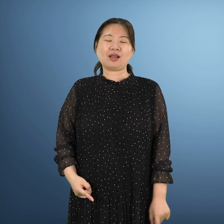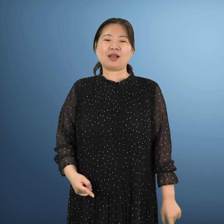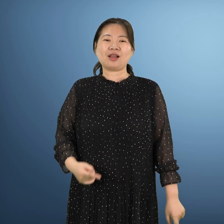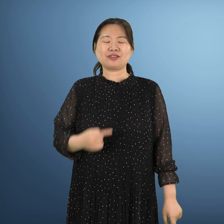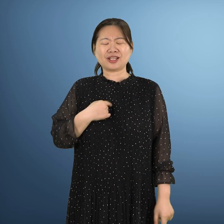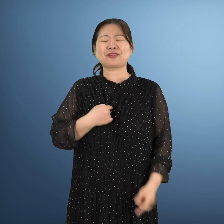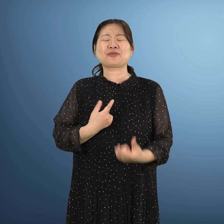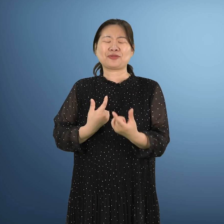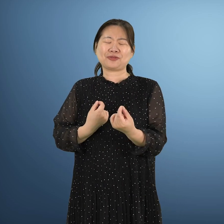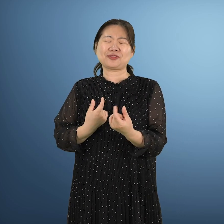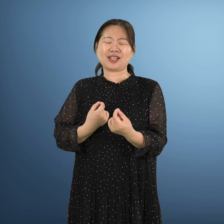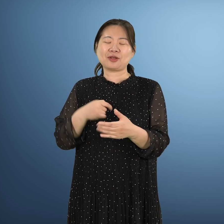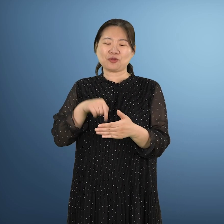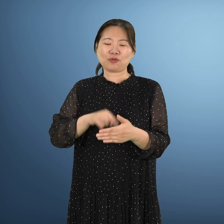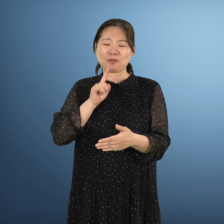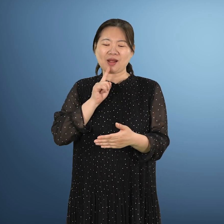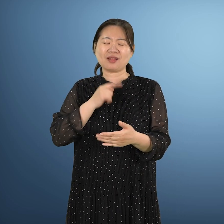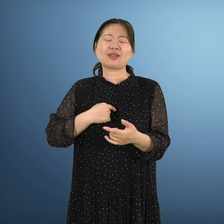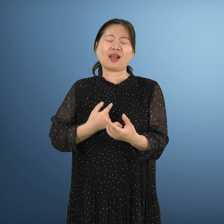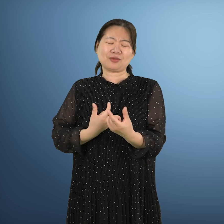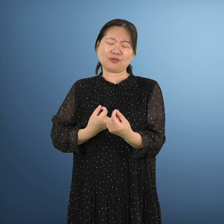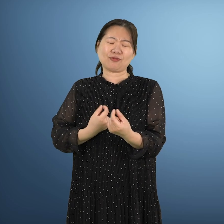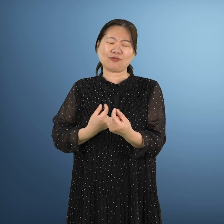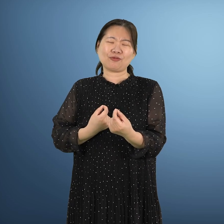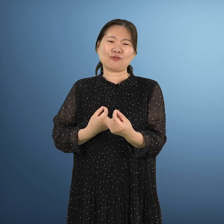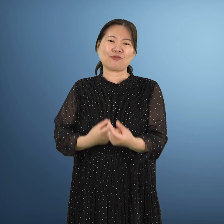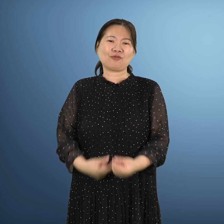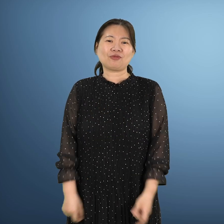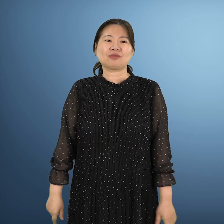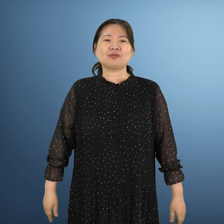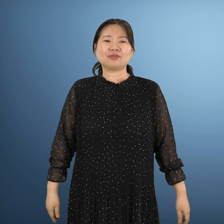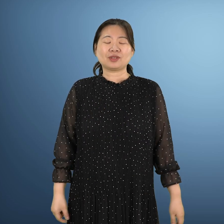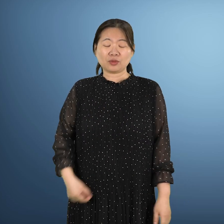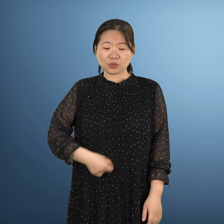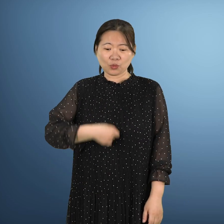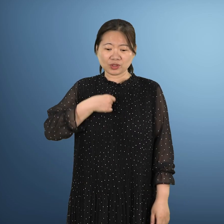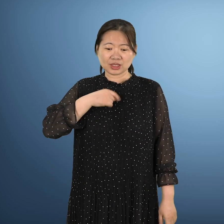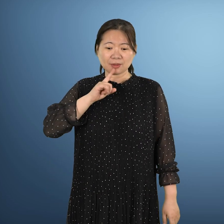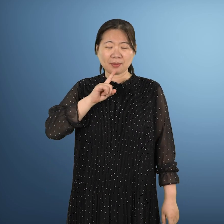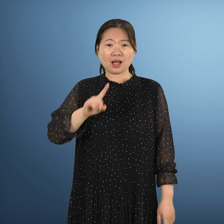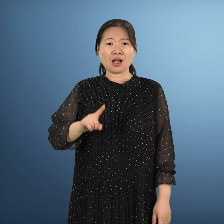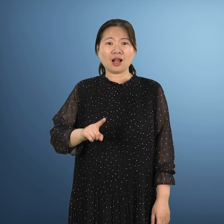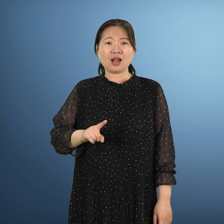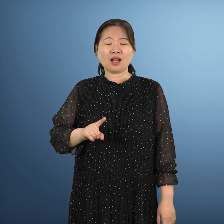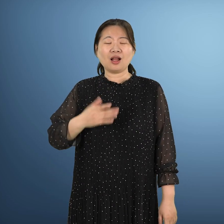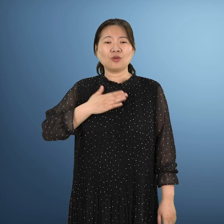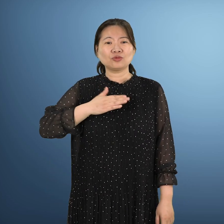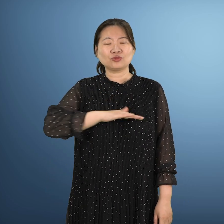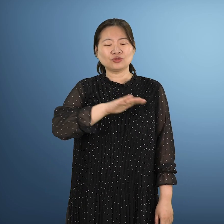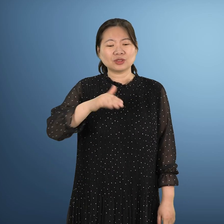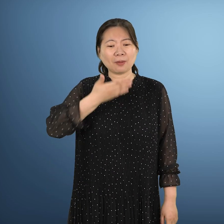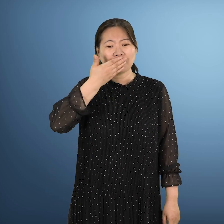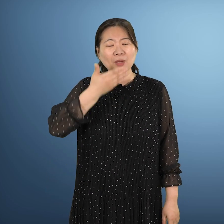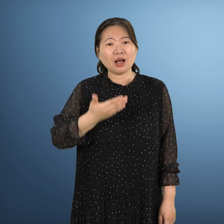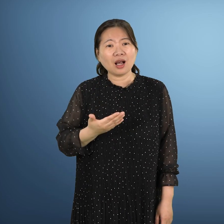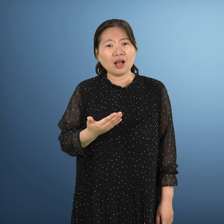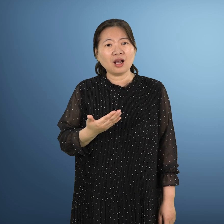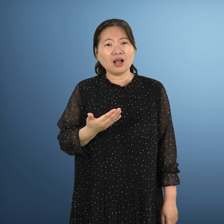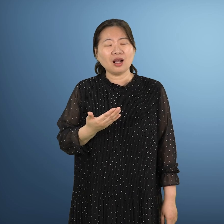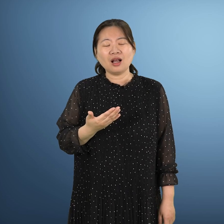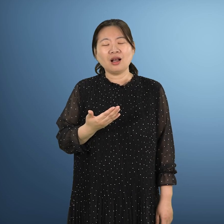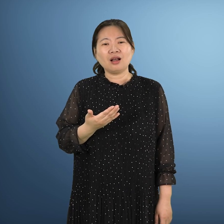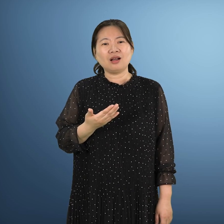나도 그래 그랬어요. 속으로. 나도 그래. 솔직히 이게 우리가 가능한